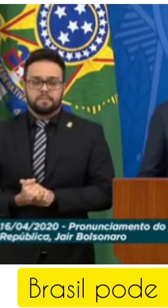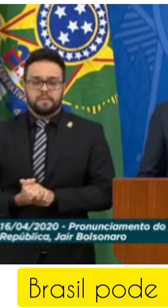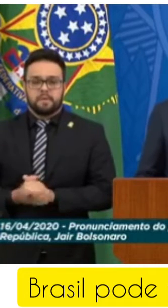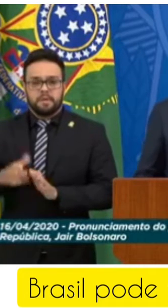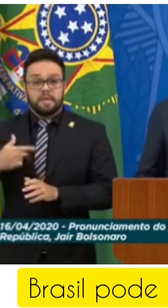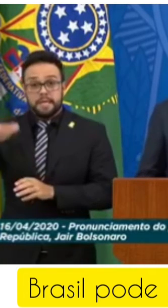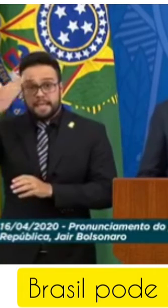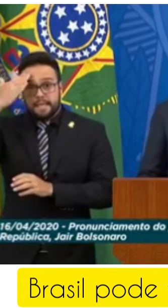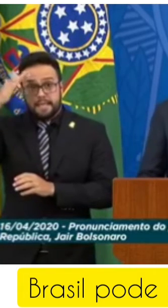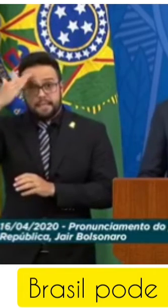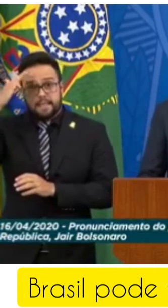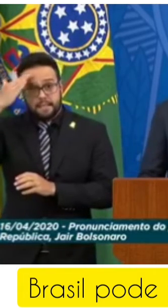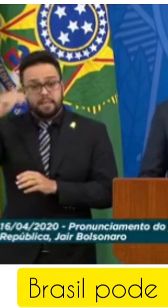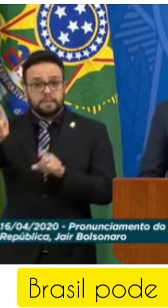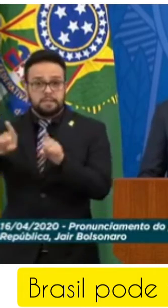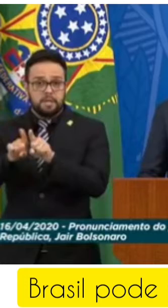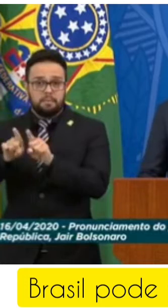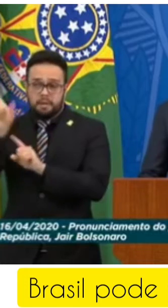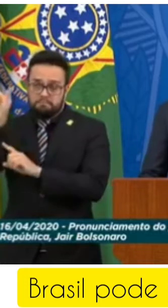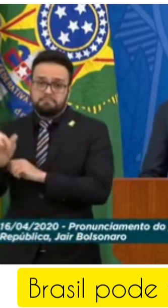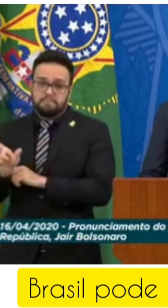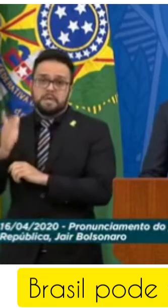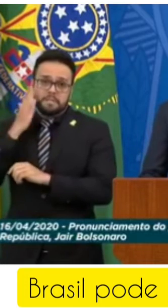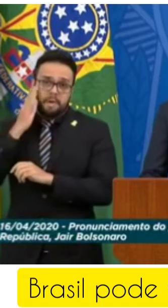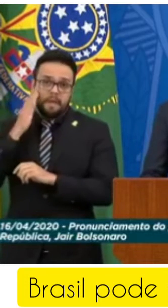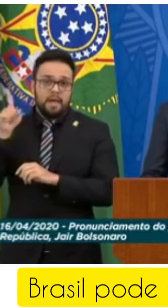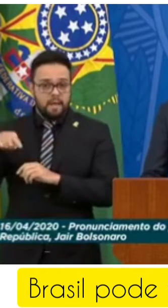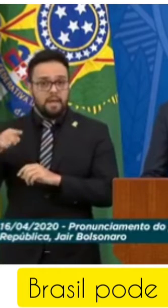entender também a questão do emprego